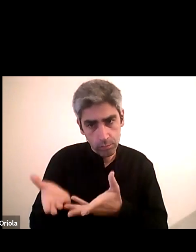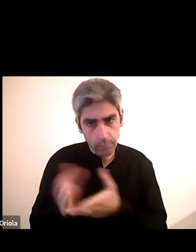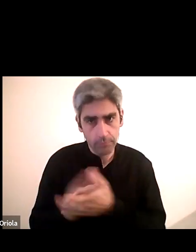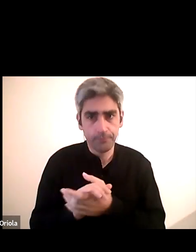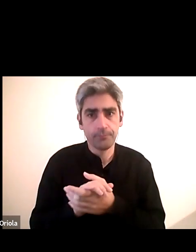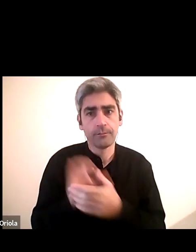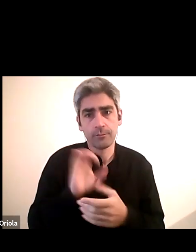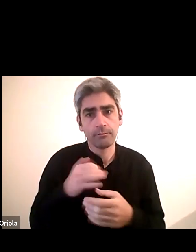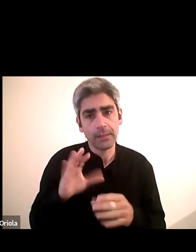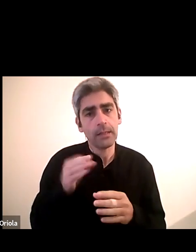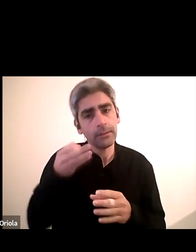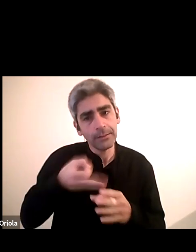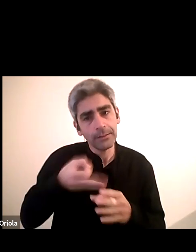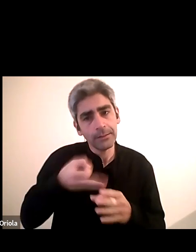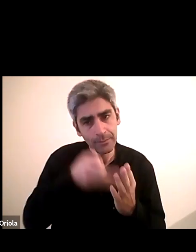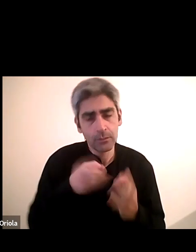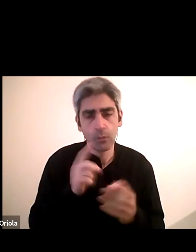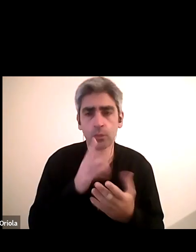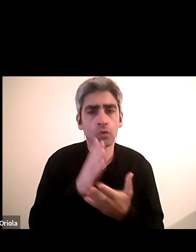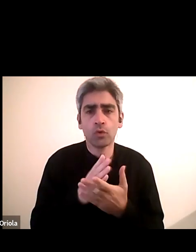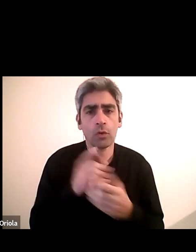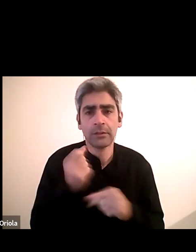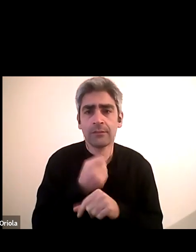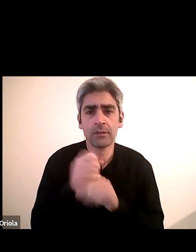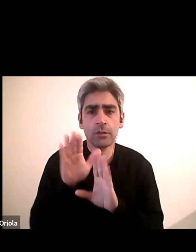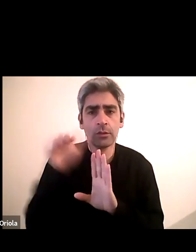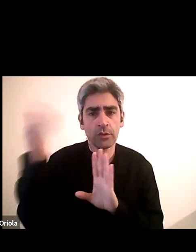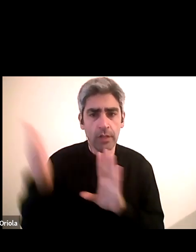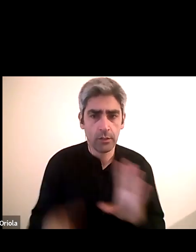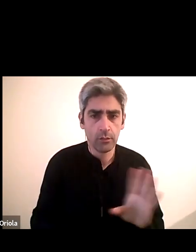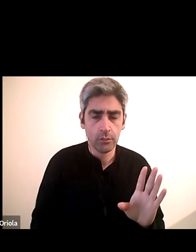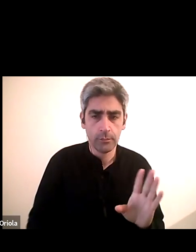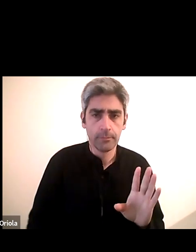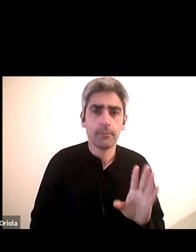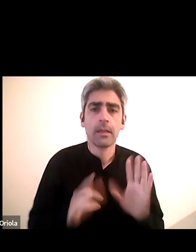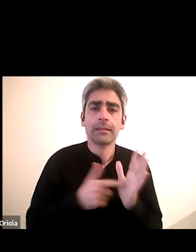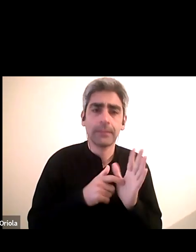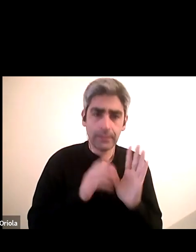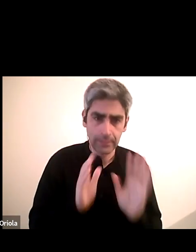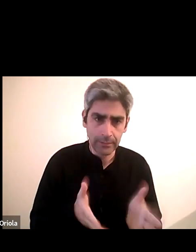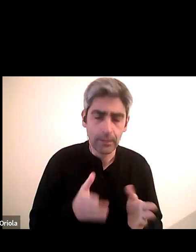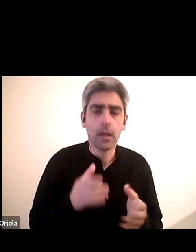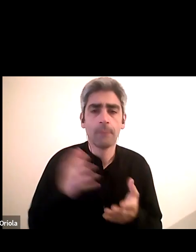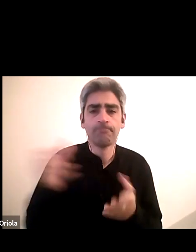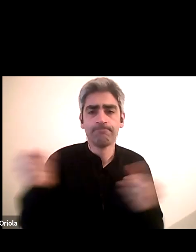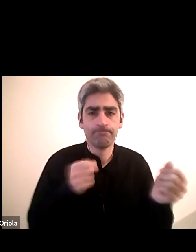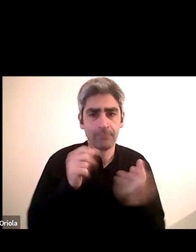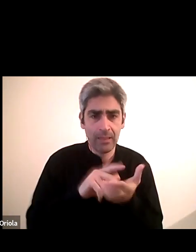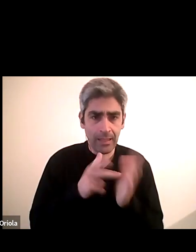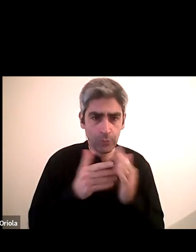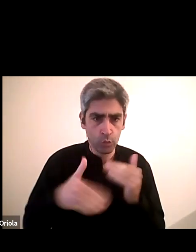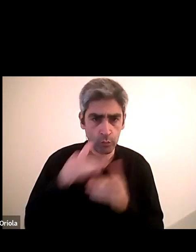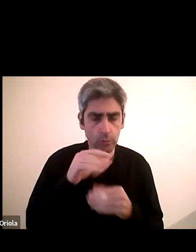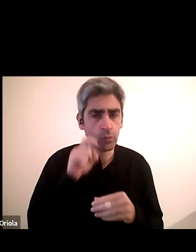forma mais assídua, não apenas através dos serviços externos. É necessário recrutar técnicos superiores de